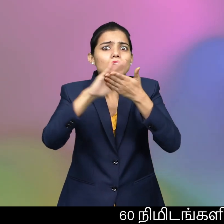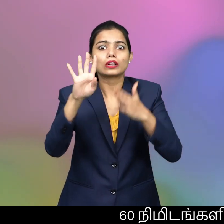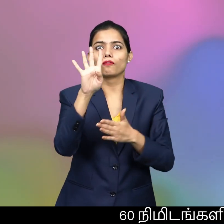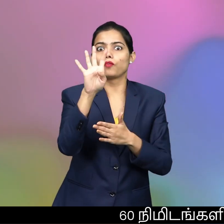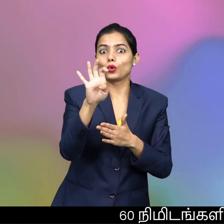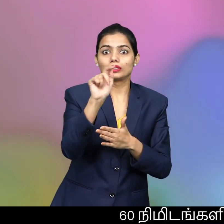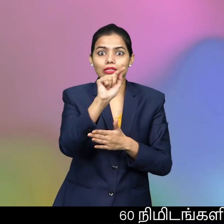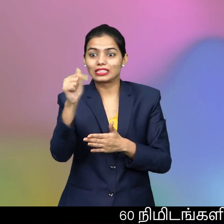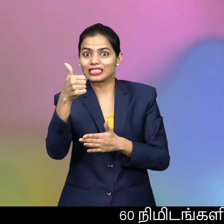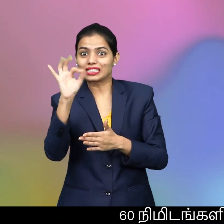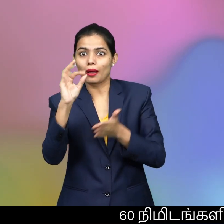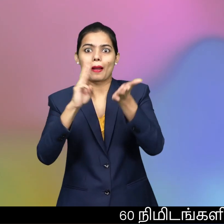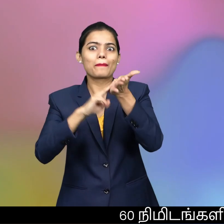முடிவடைகிறது.